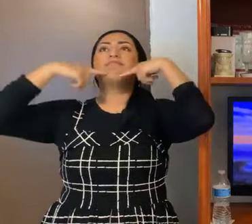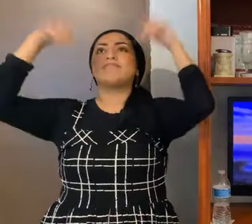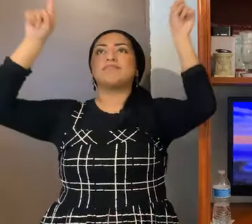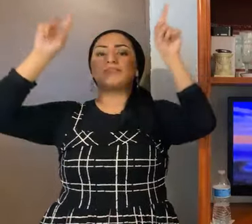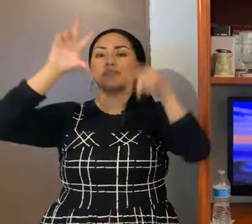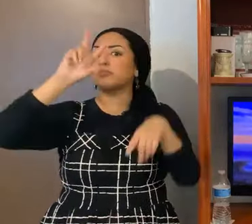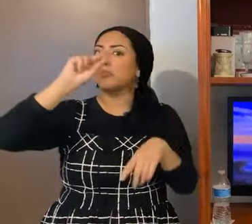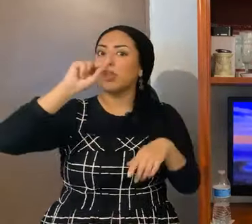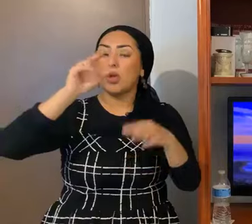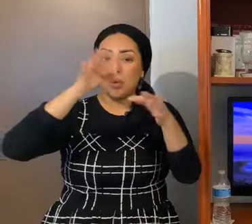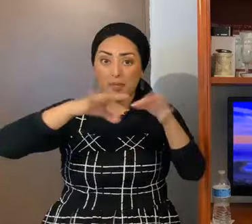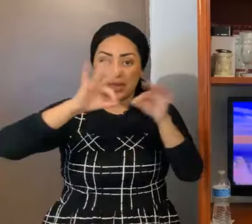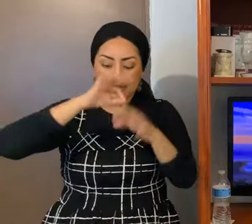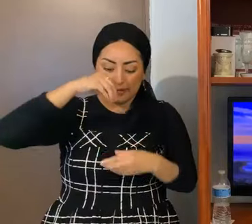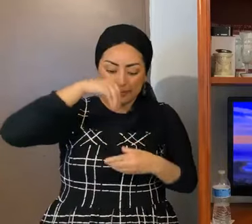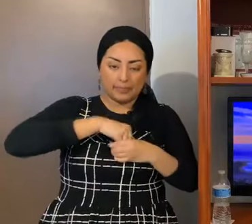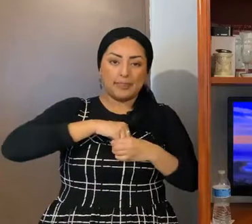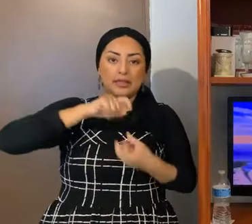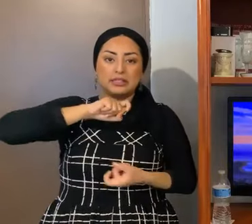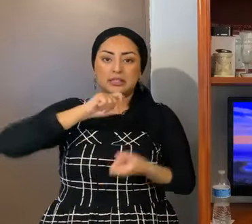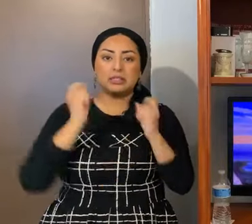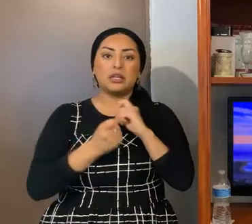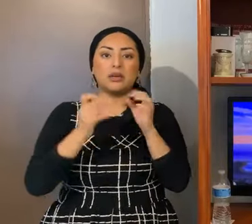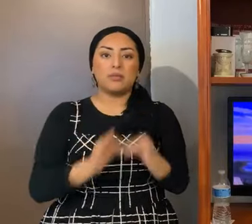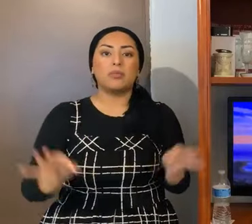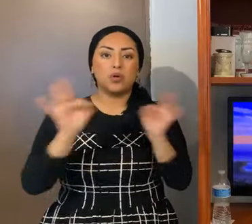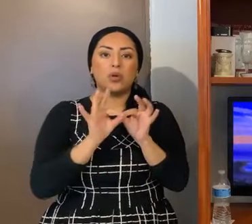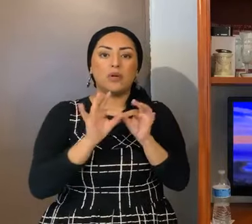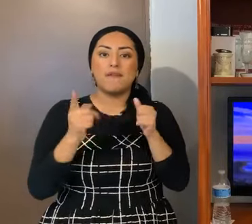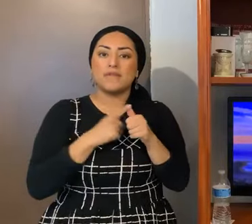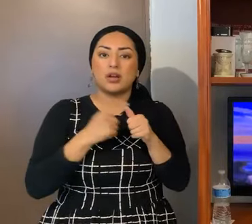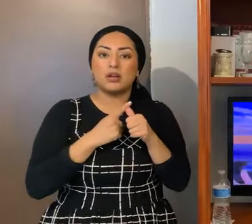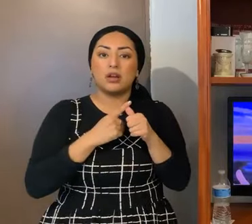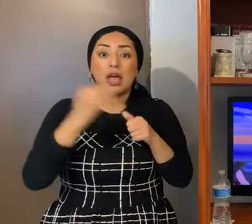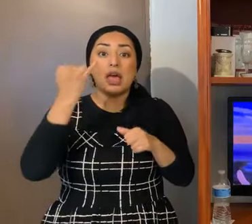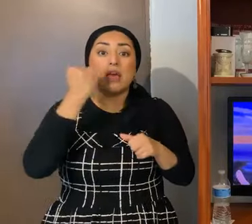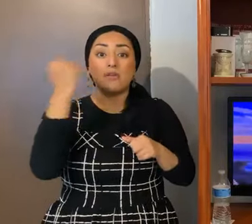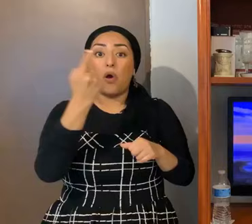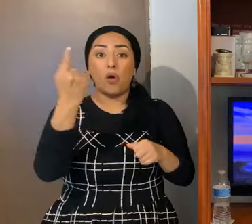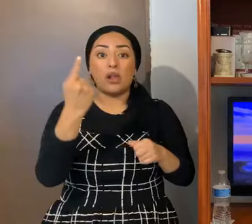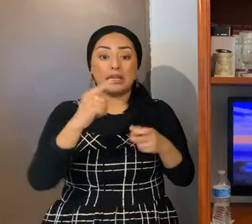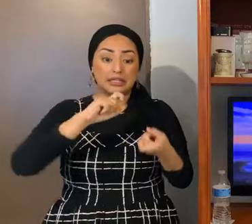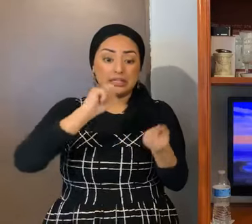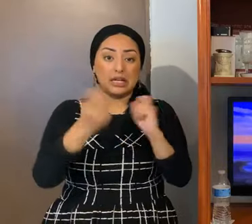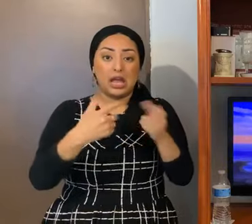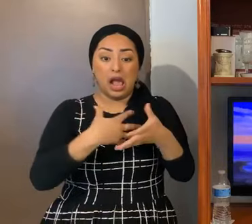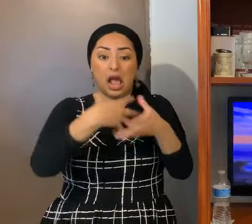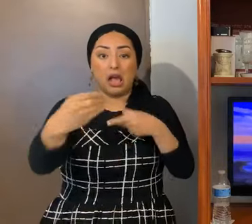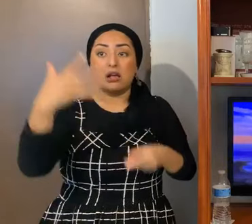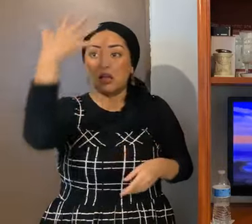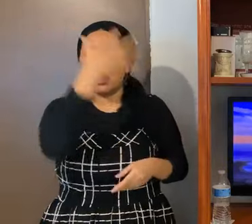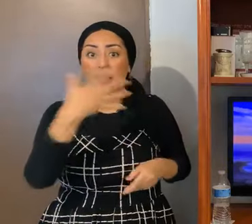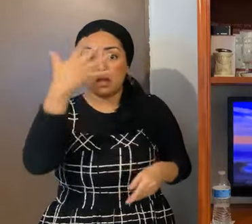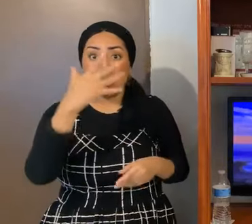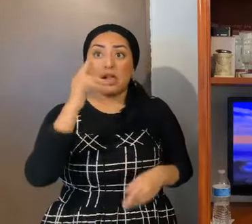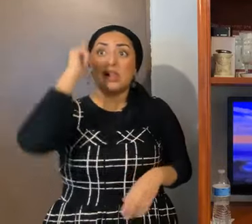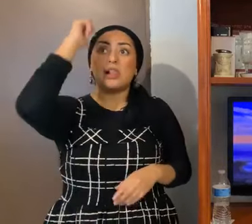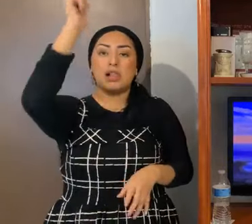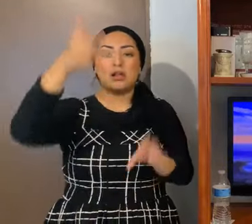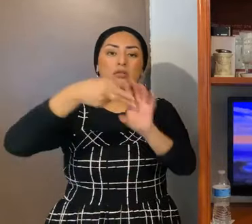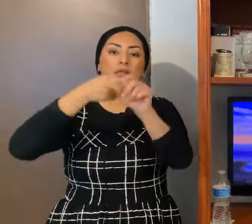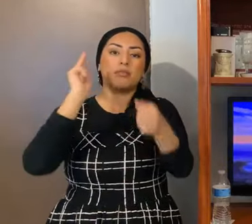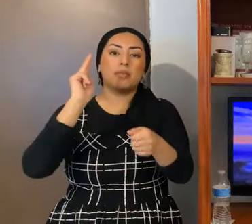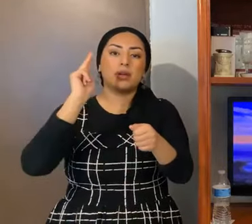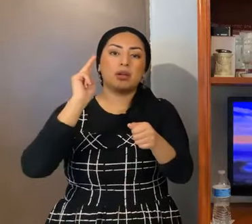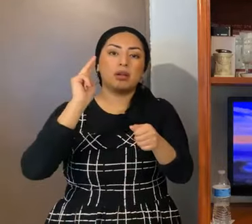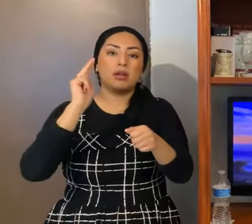igual. Y entonces, ¿qué pasa? Esos son los que apostatan, los que pecan, y porque siguen viviendo como lo hicieron en su vida pasada. No